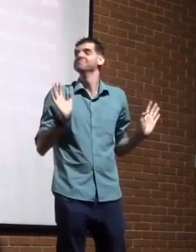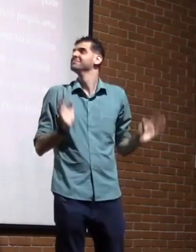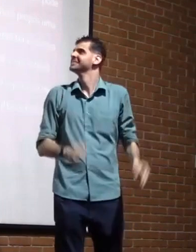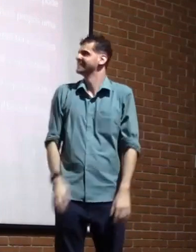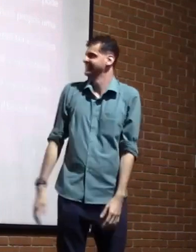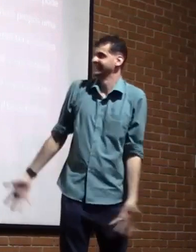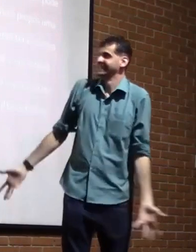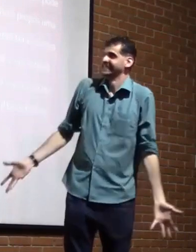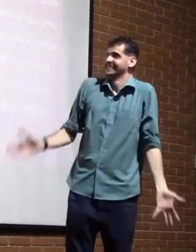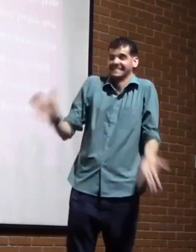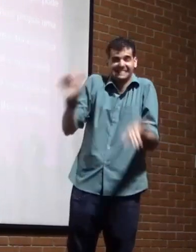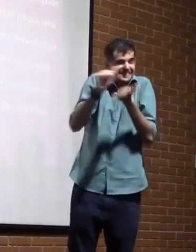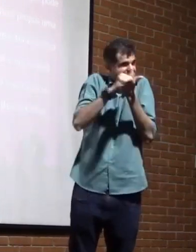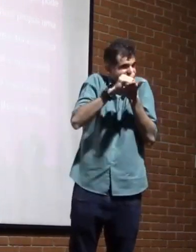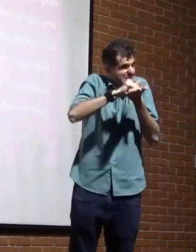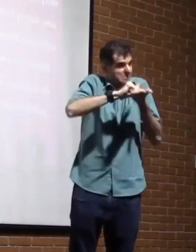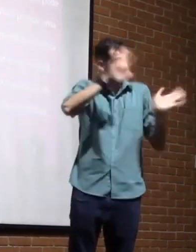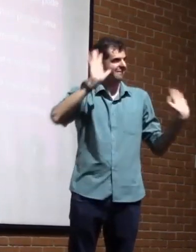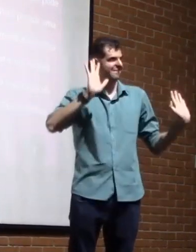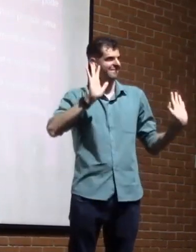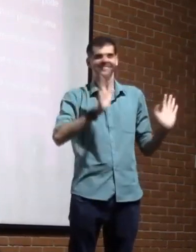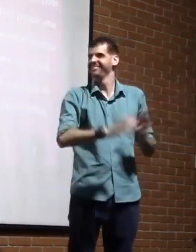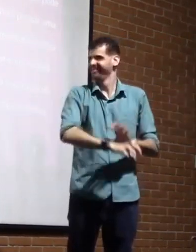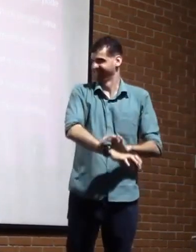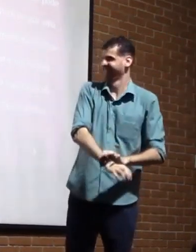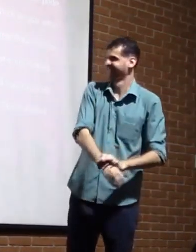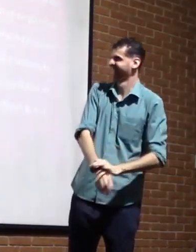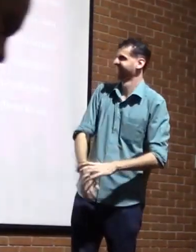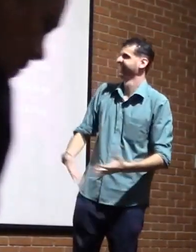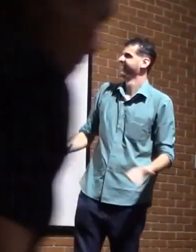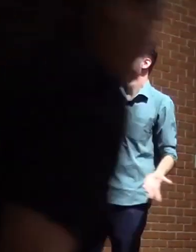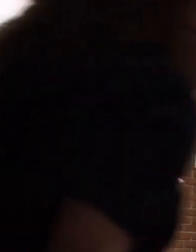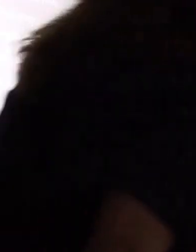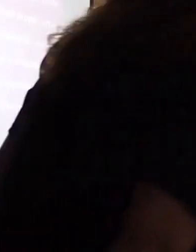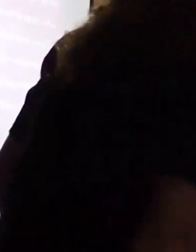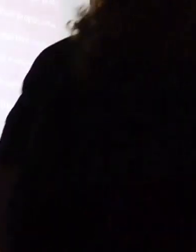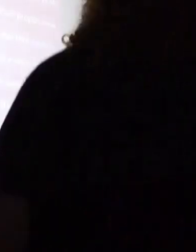surdo-mudo. Por favor, não use esse termo, por favor. Apaguem de vez.